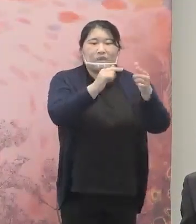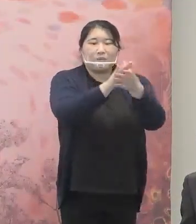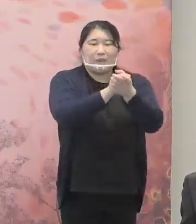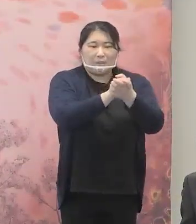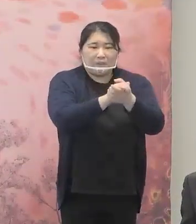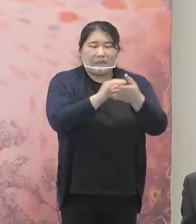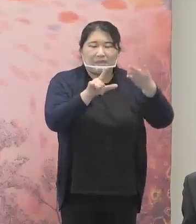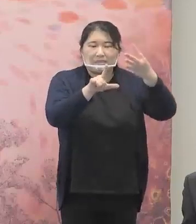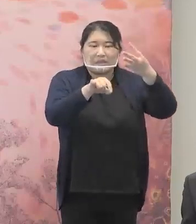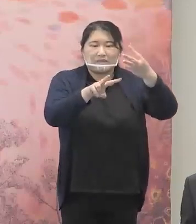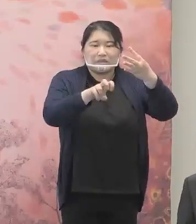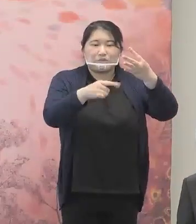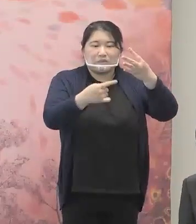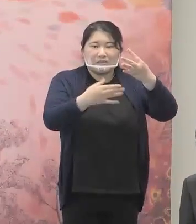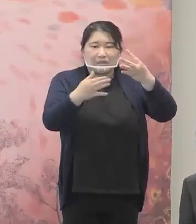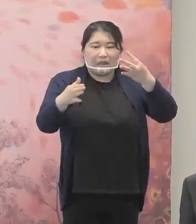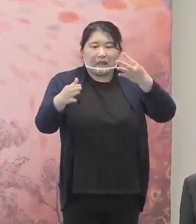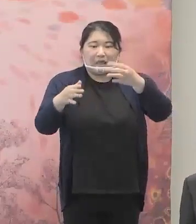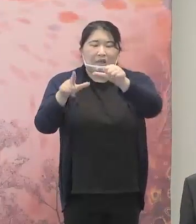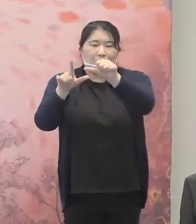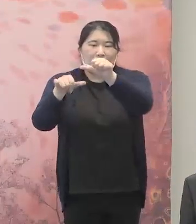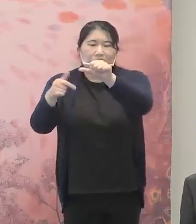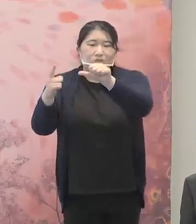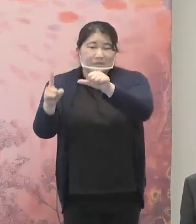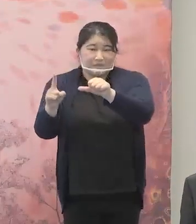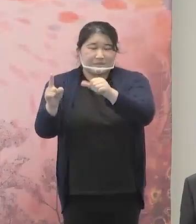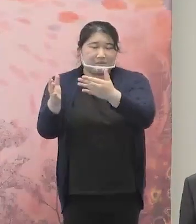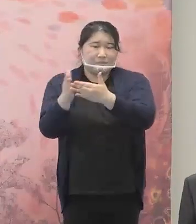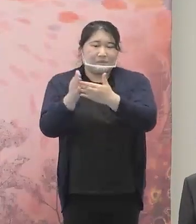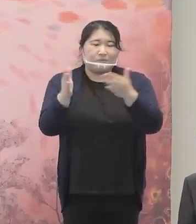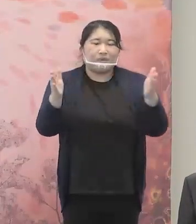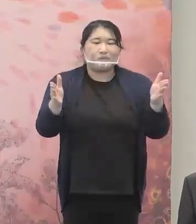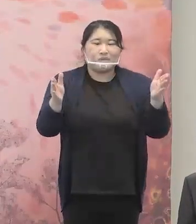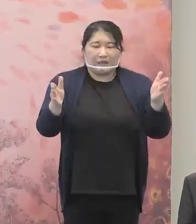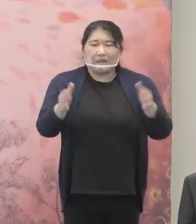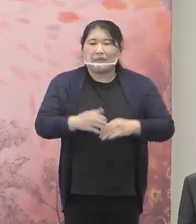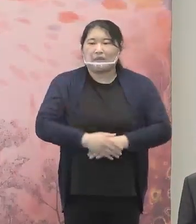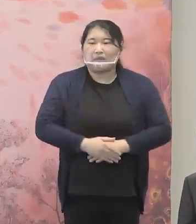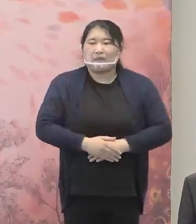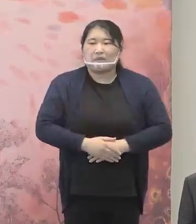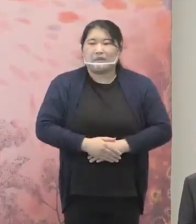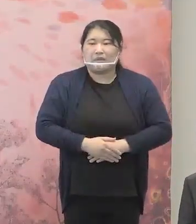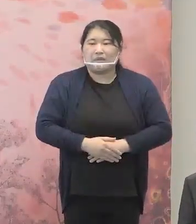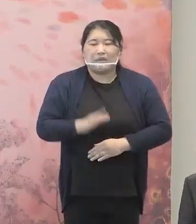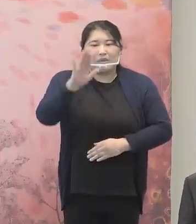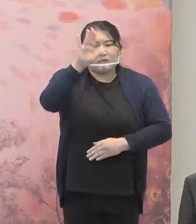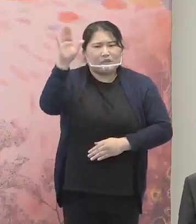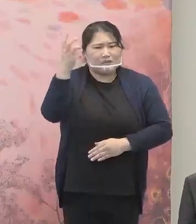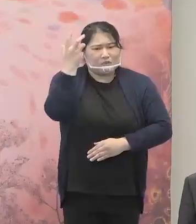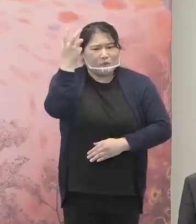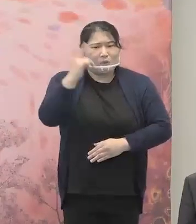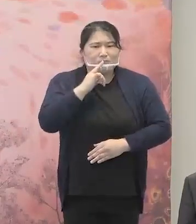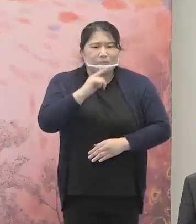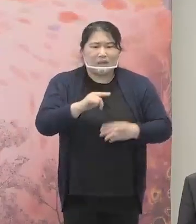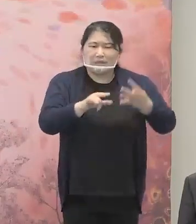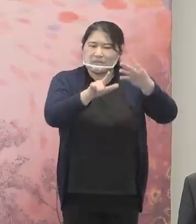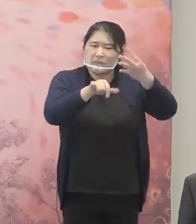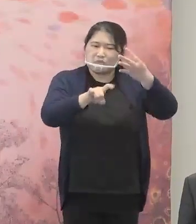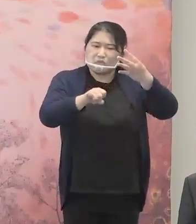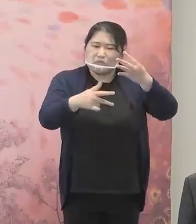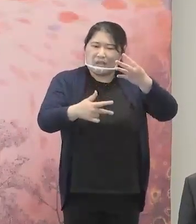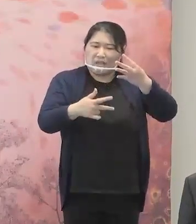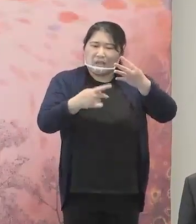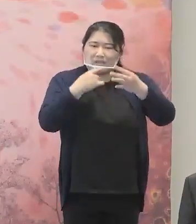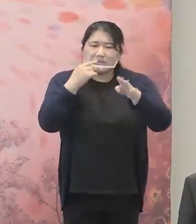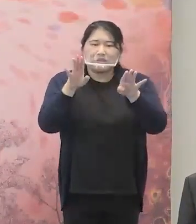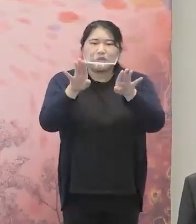5月1日まで。9日間ということでございます。日本気象協会の予想は4月17日日曜日の